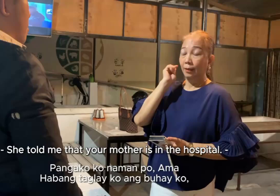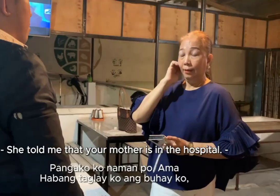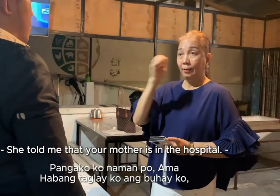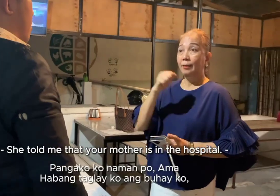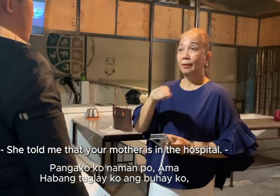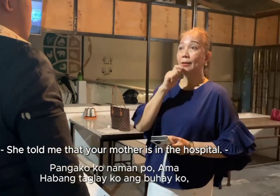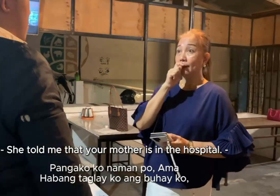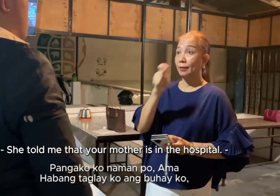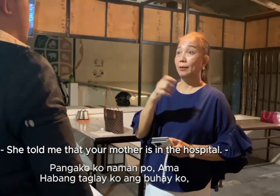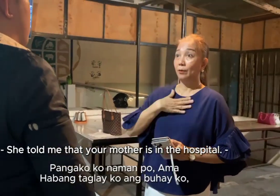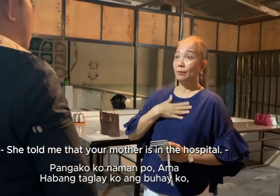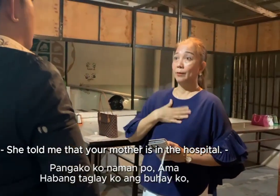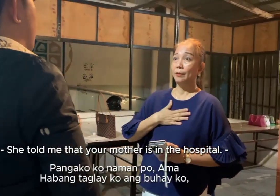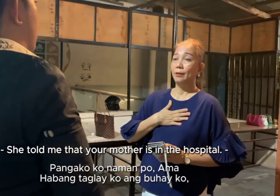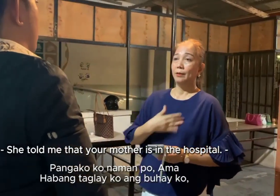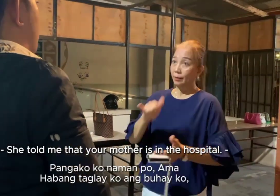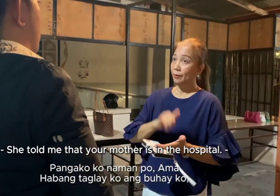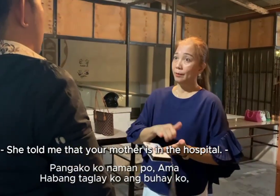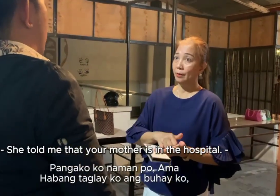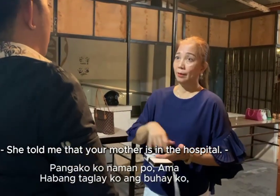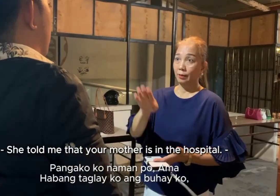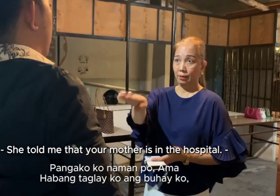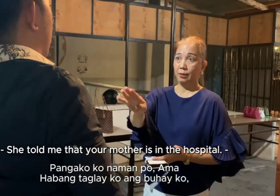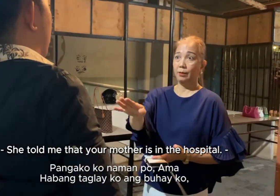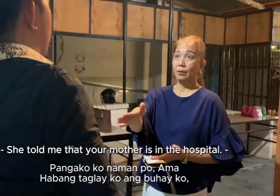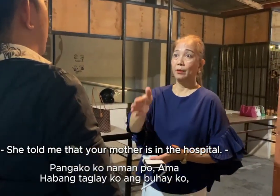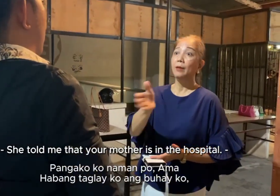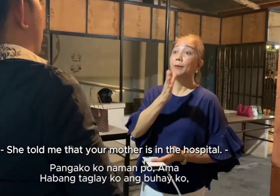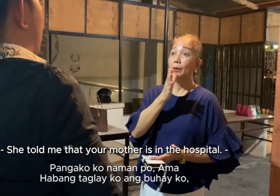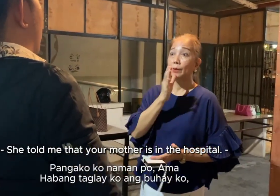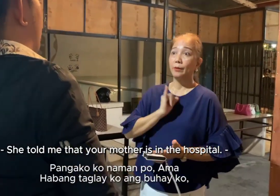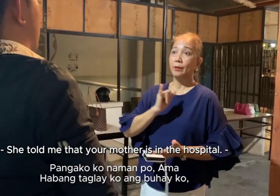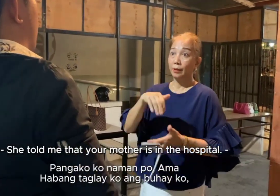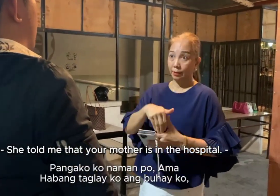habang taglay ko ang buhay ko,